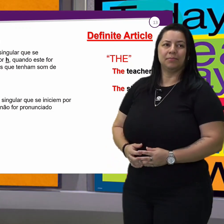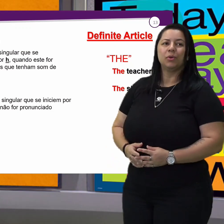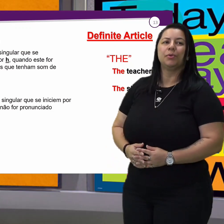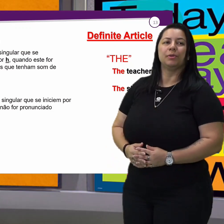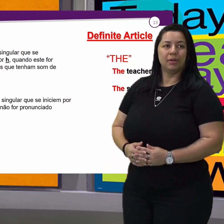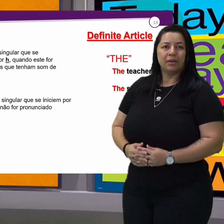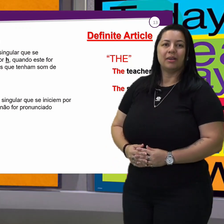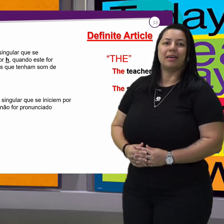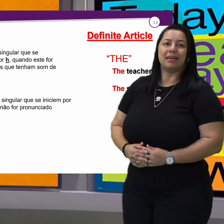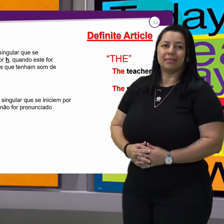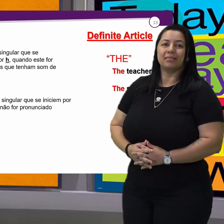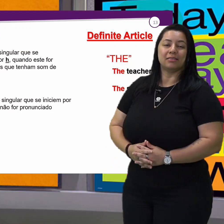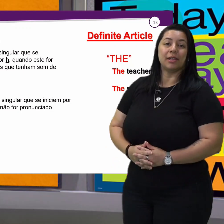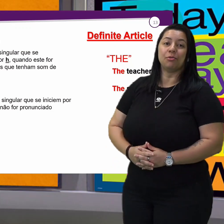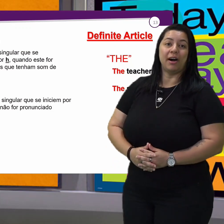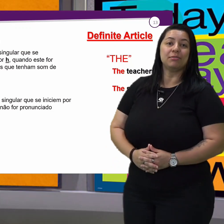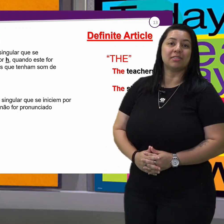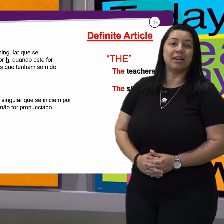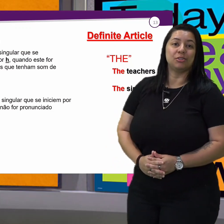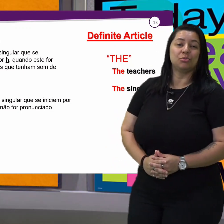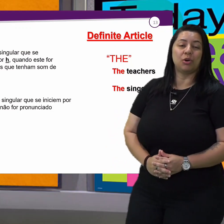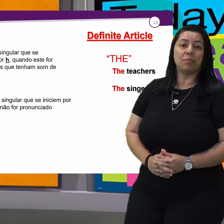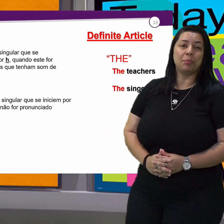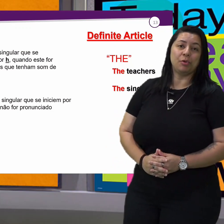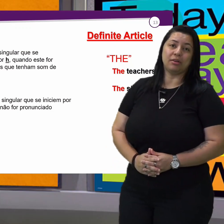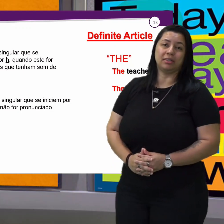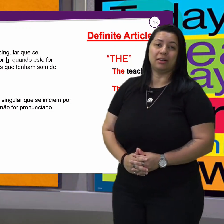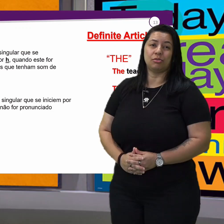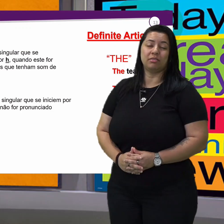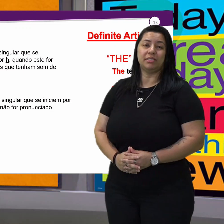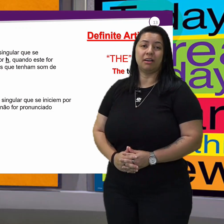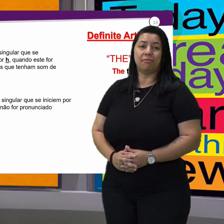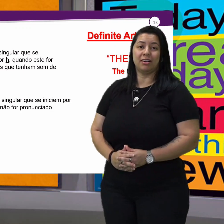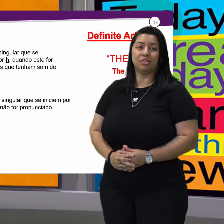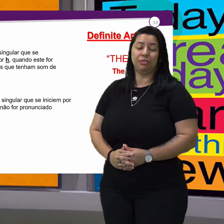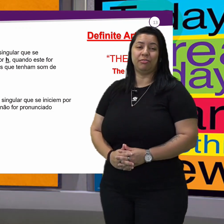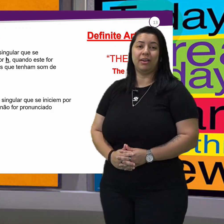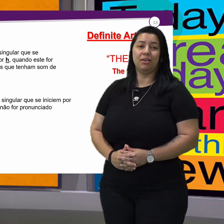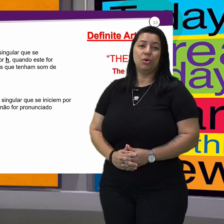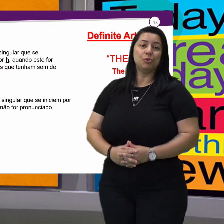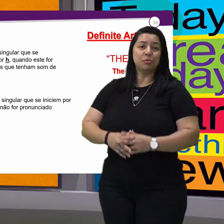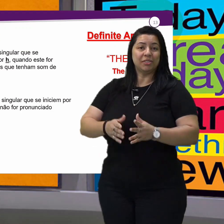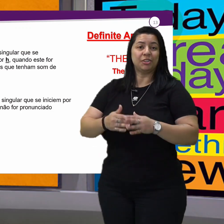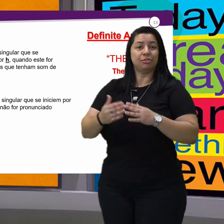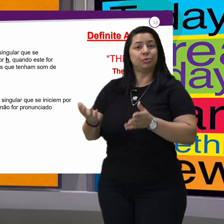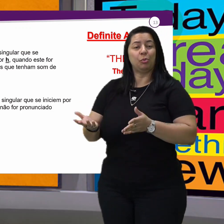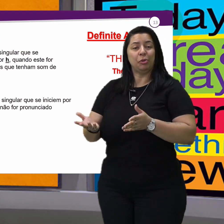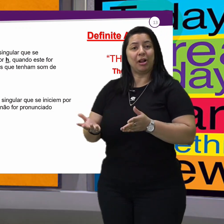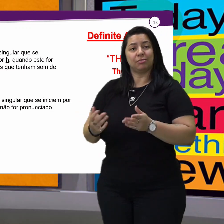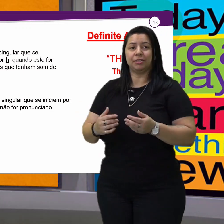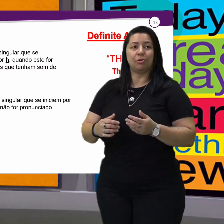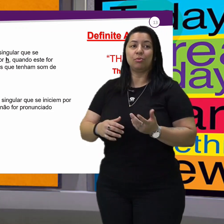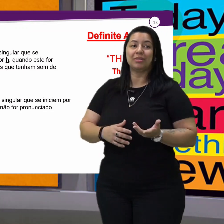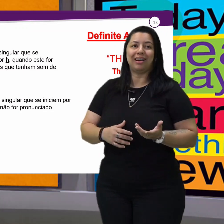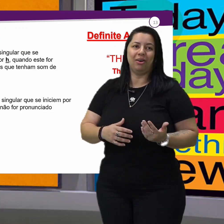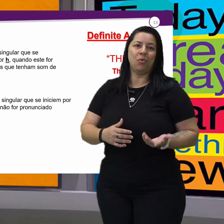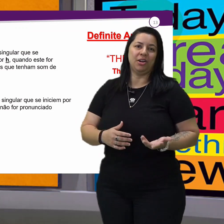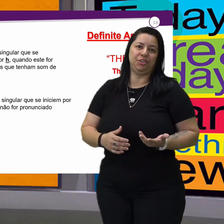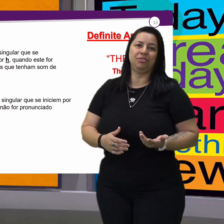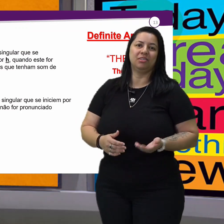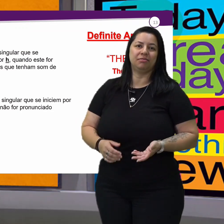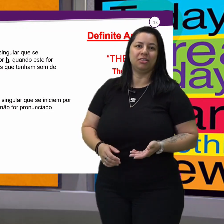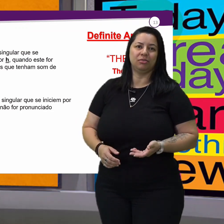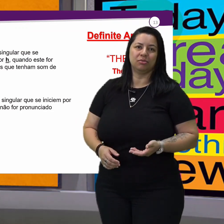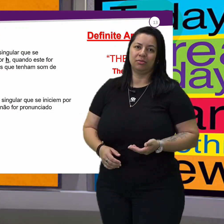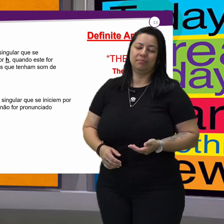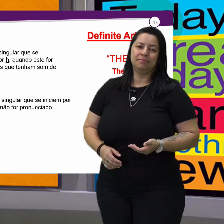uns nem umas. Você não vai usar isso nunca pro plural, tá? Toda vez que a frase tiver o substantivo no plural, você não usa o